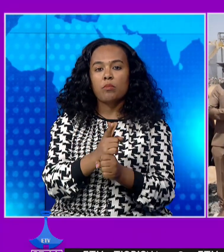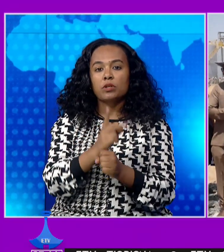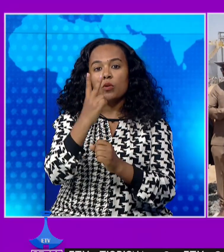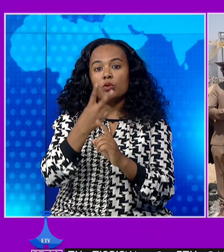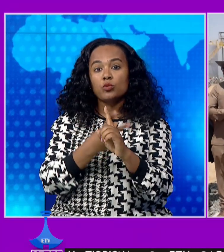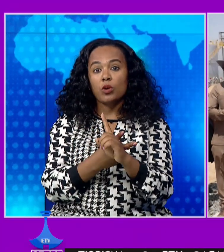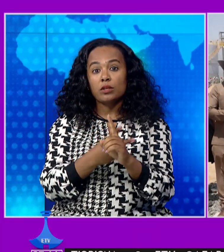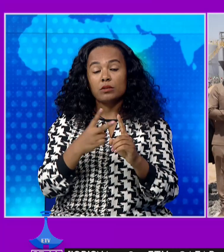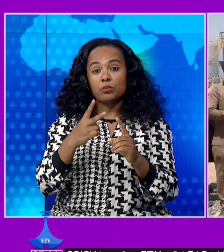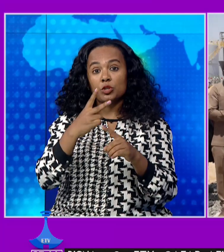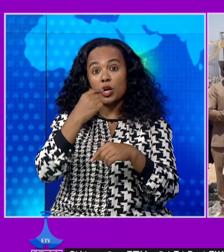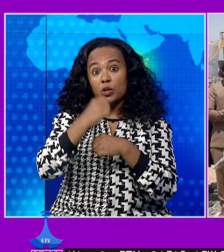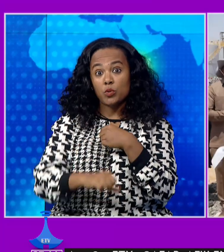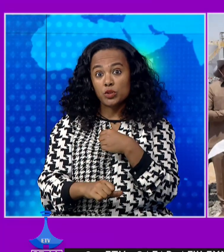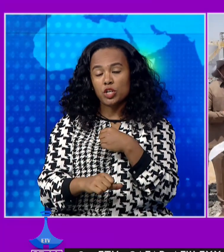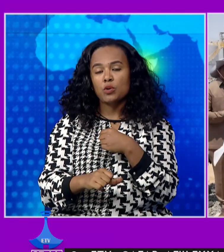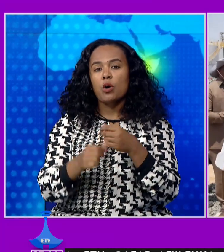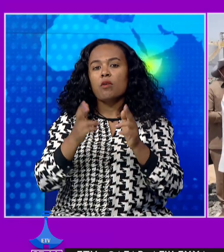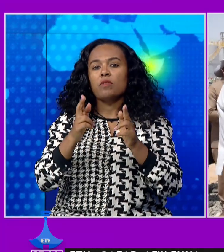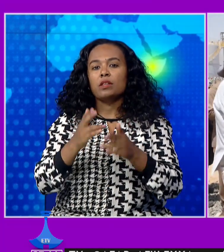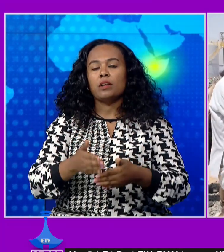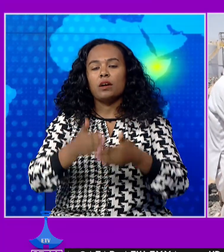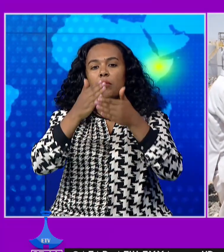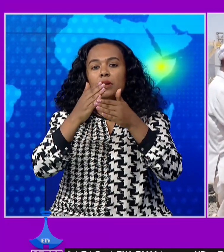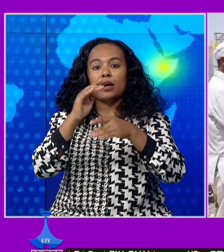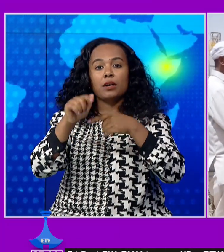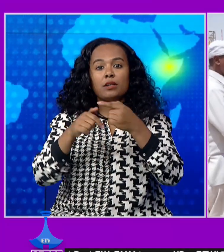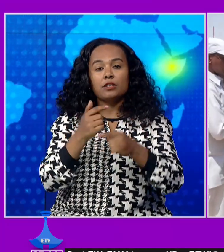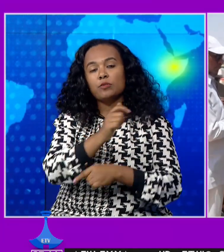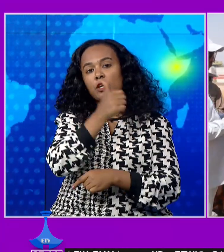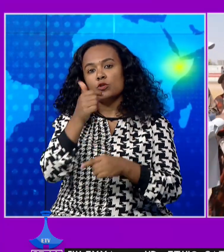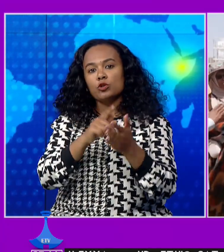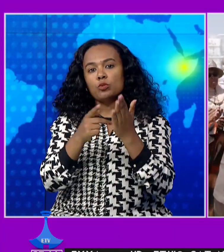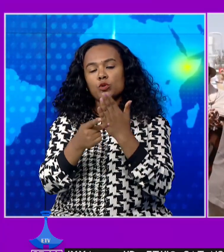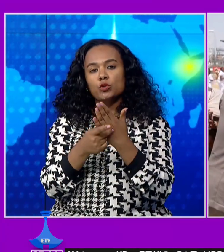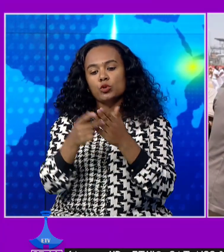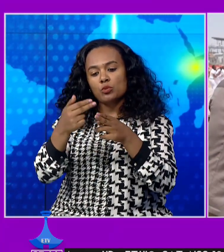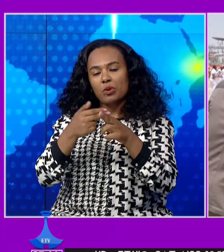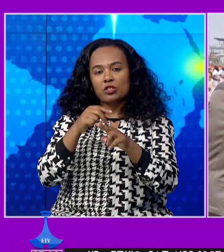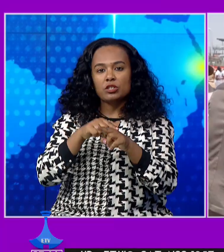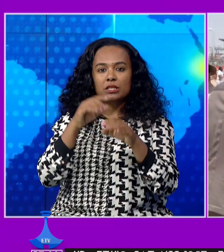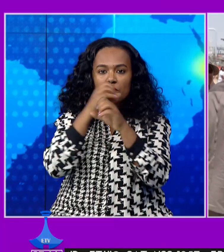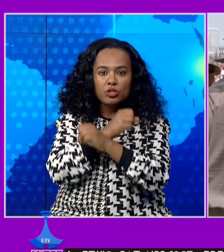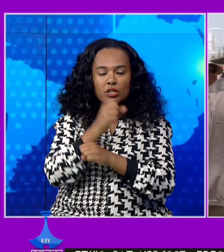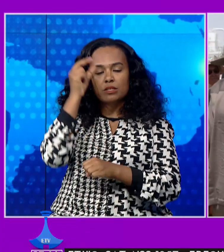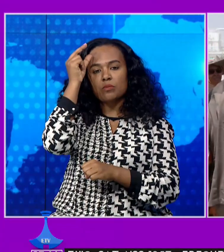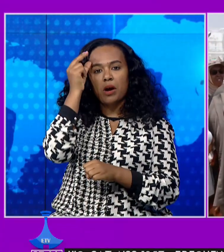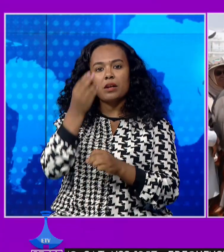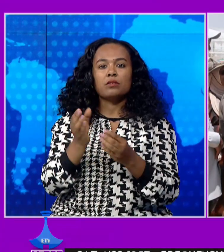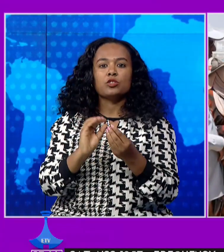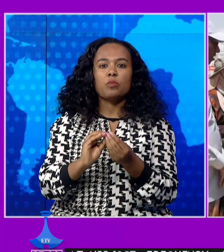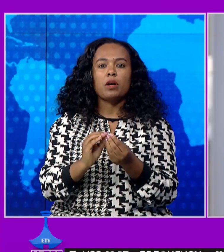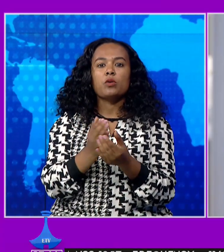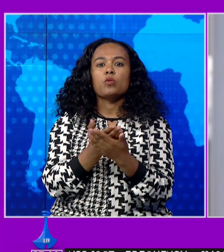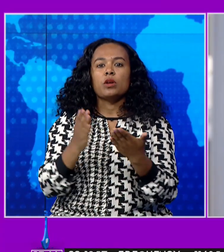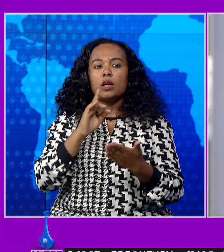ብቻ የወሰደው የካሉብ ፕሮጀክት ፈጣን የግንባታ ሂደትም ለሌሎች ፕሮጀክቶችም በአጭር ጊዜ መጨረስን ባህል ተጨማሪ እርሾም